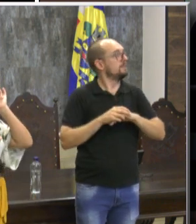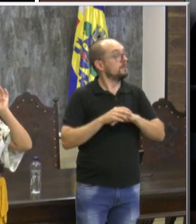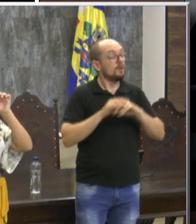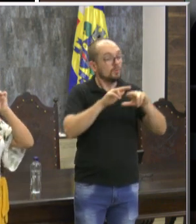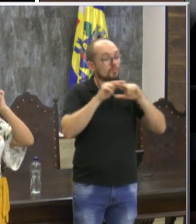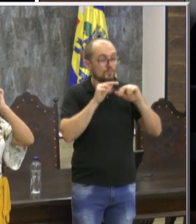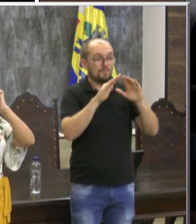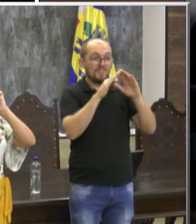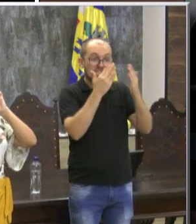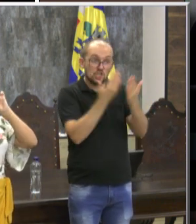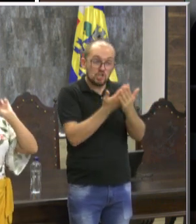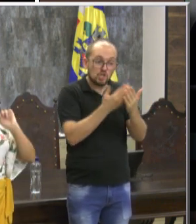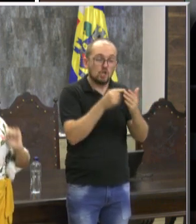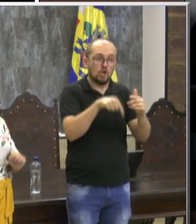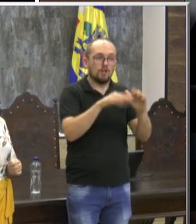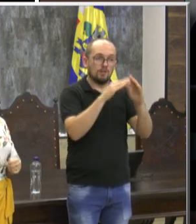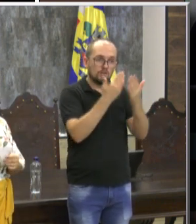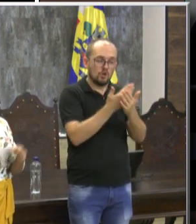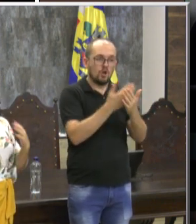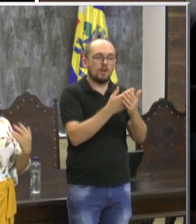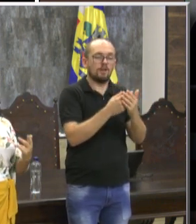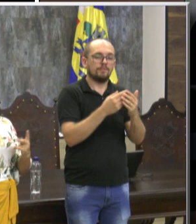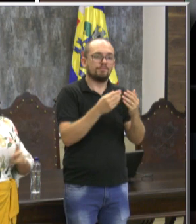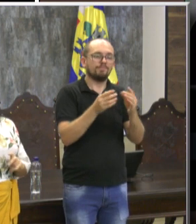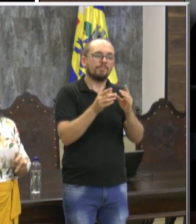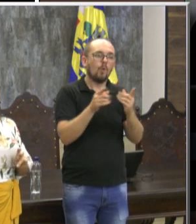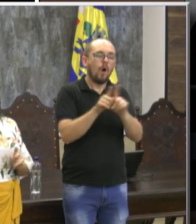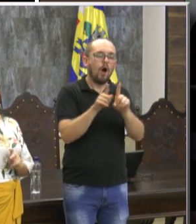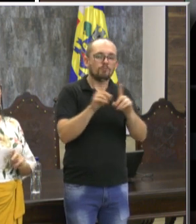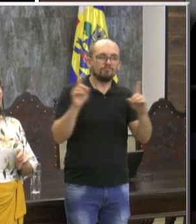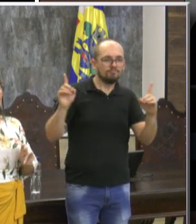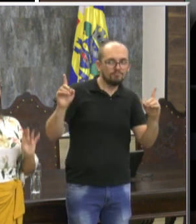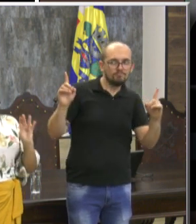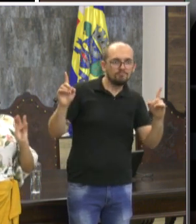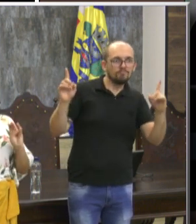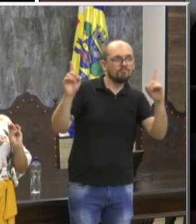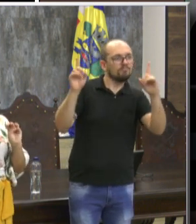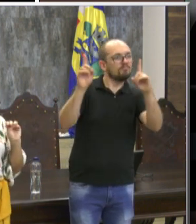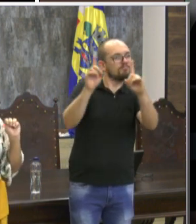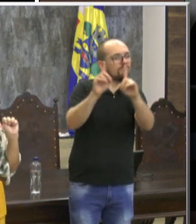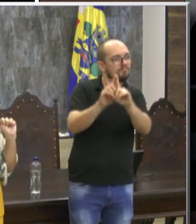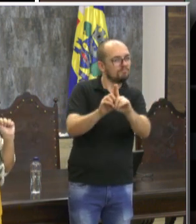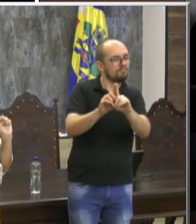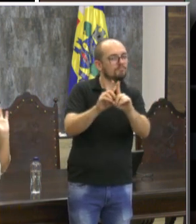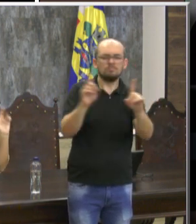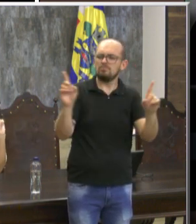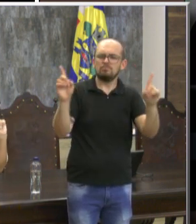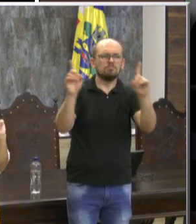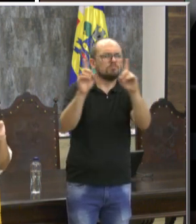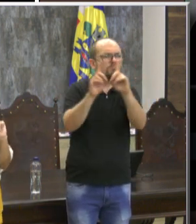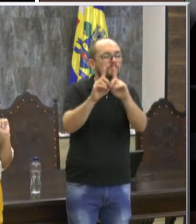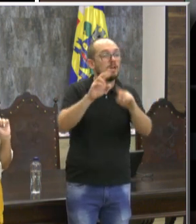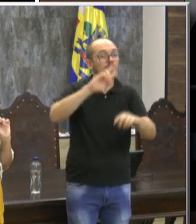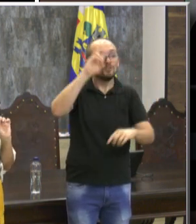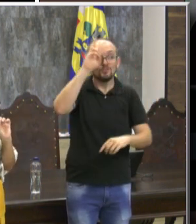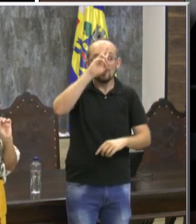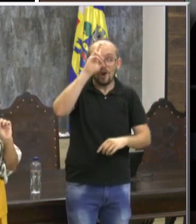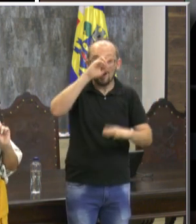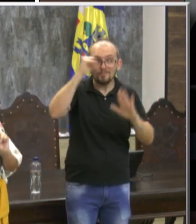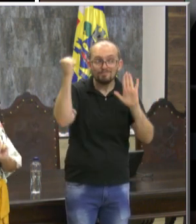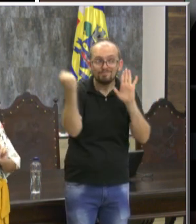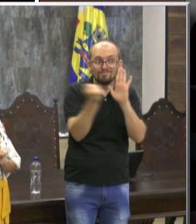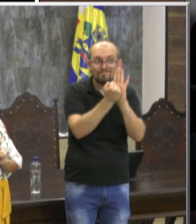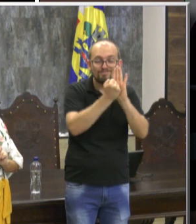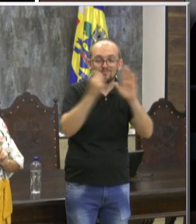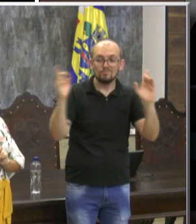escola proporcionou o encontro, que até o Jornal de Jundiaí colocou assim, o encontro histórico, EMEB de Jundiaí